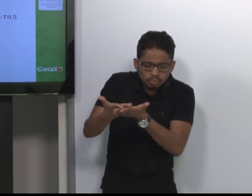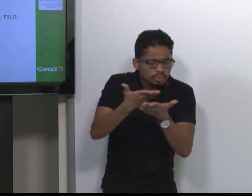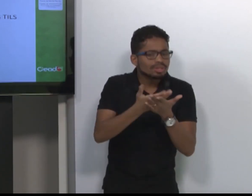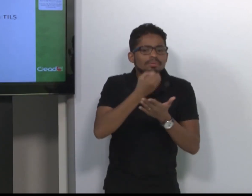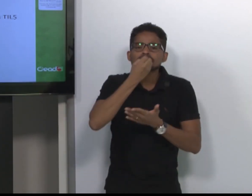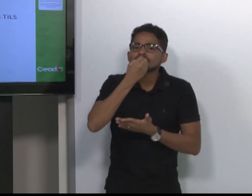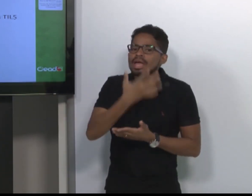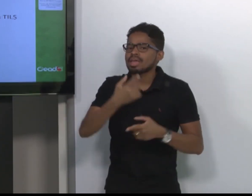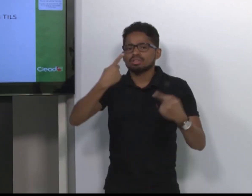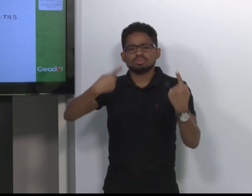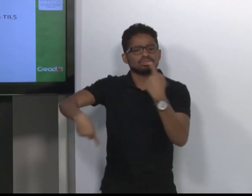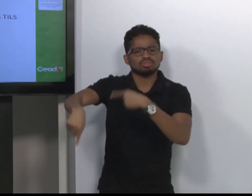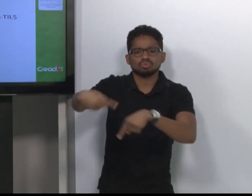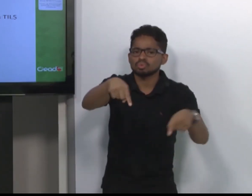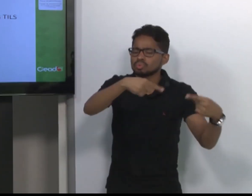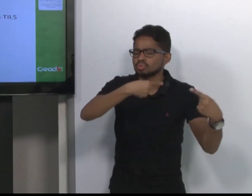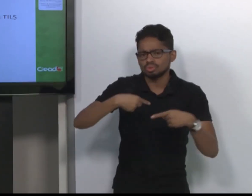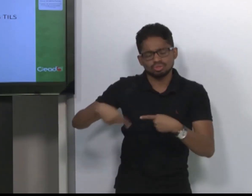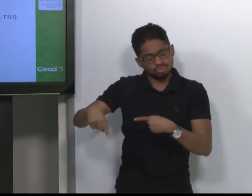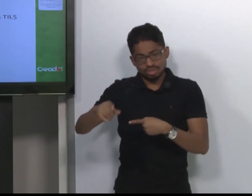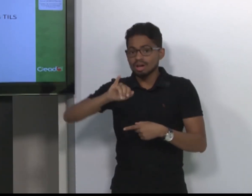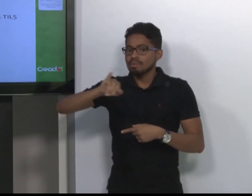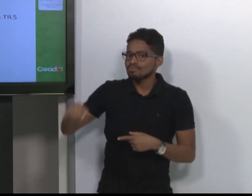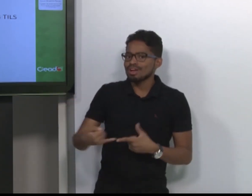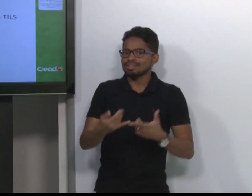estudem sobre essa temática do tradutor-intérprete.